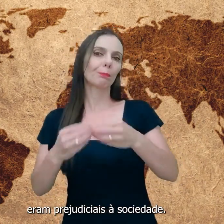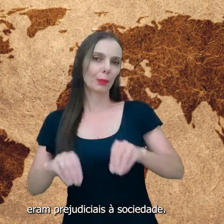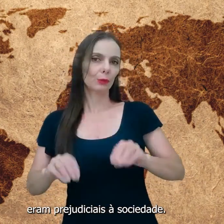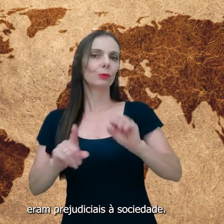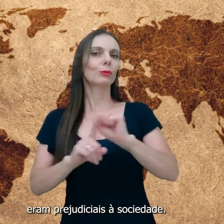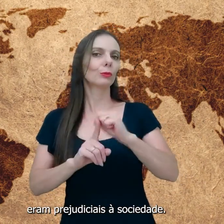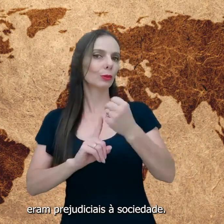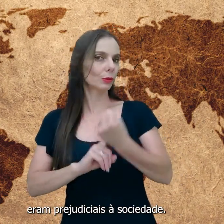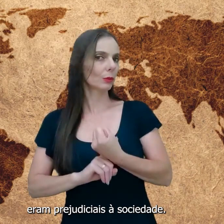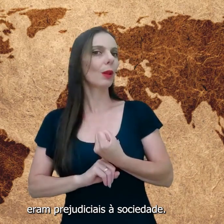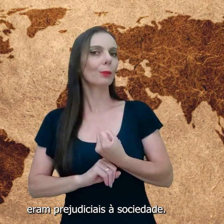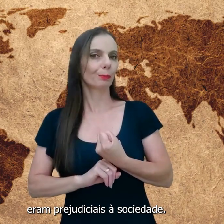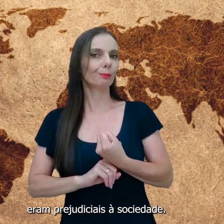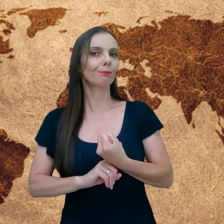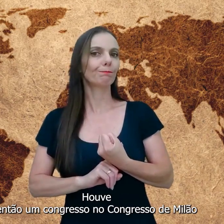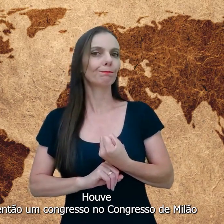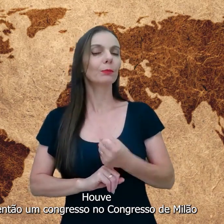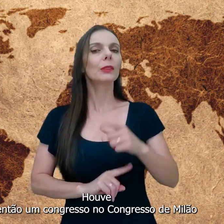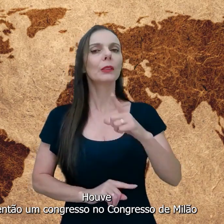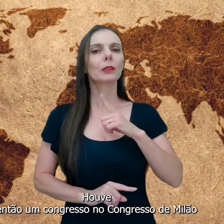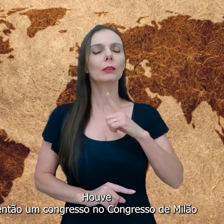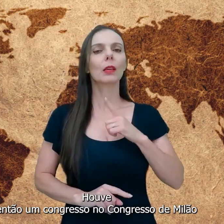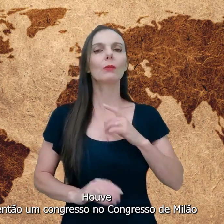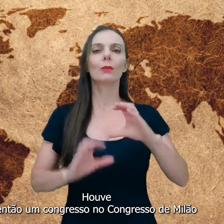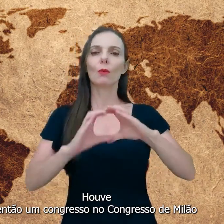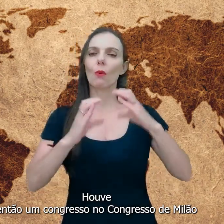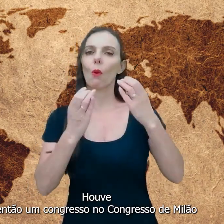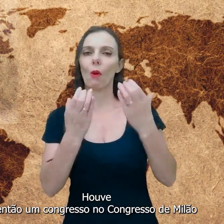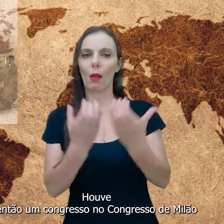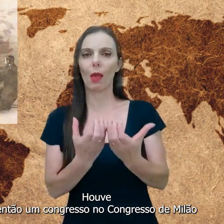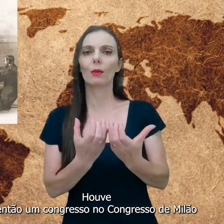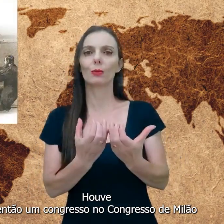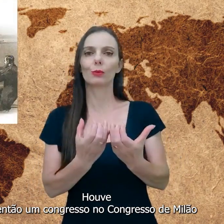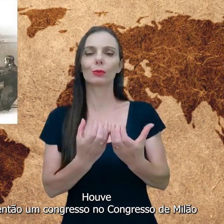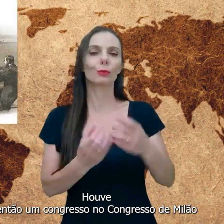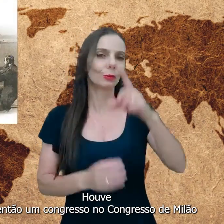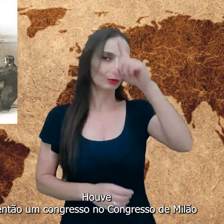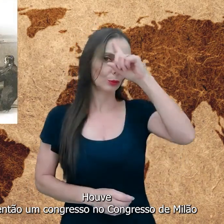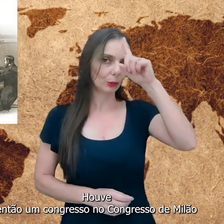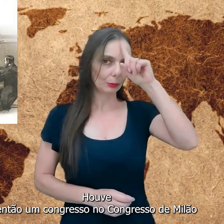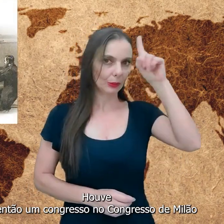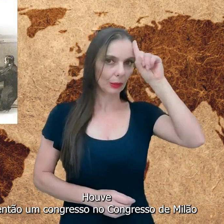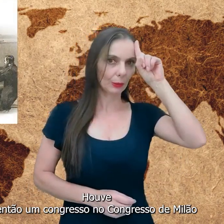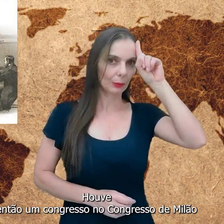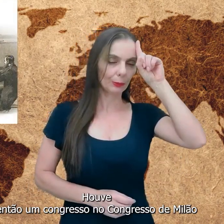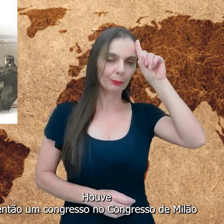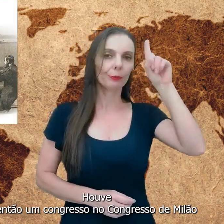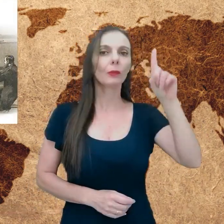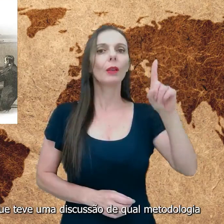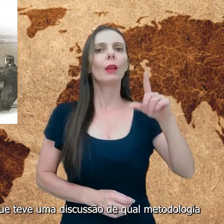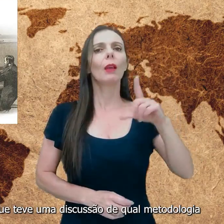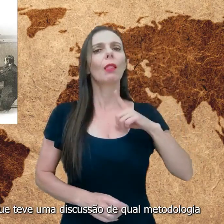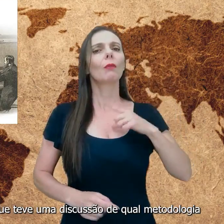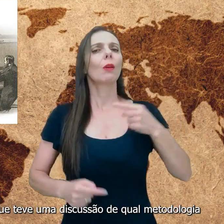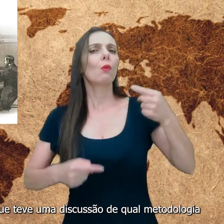sociedade. Houve então um Congresso de Milão, que teve uma discussão